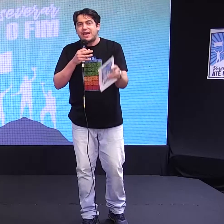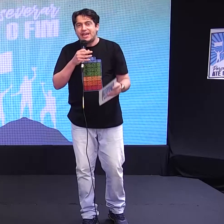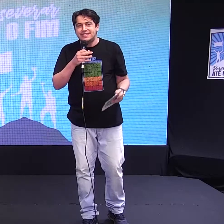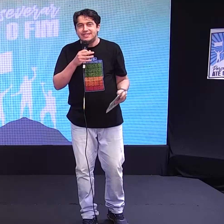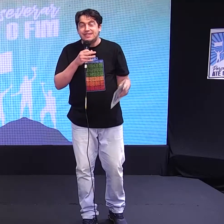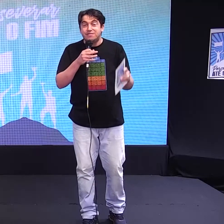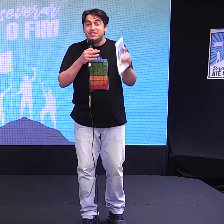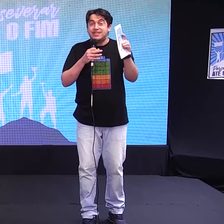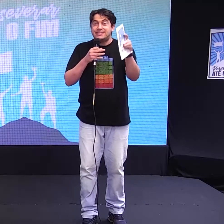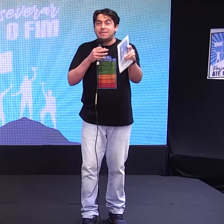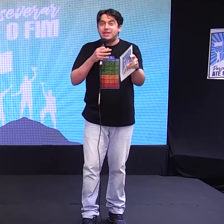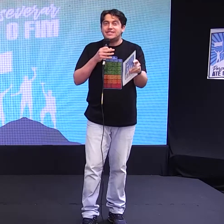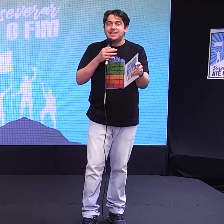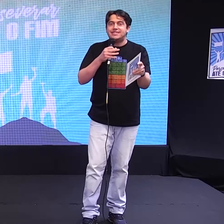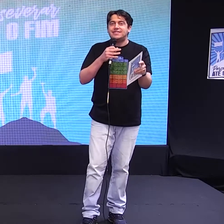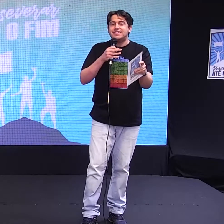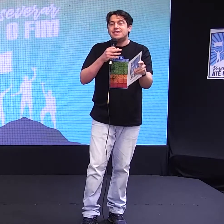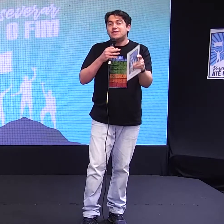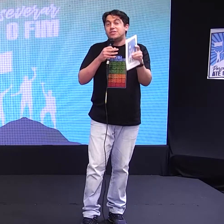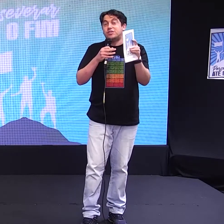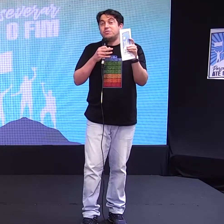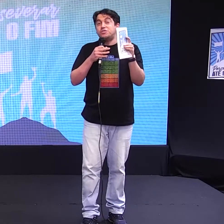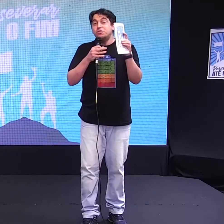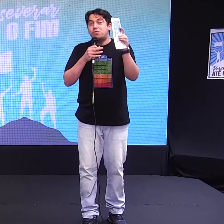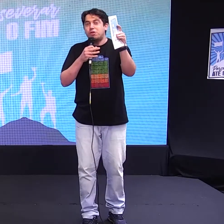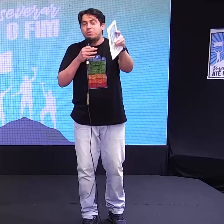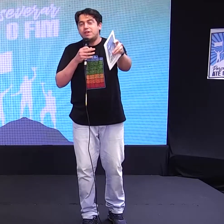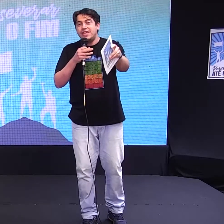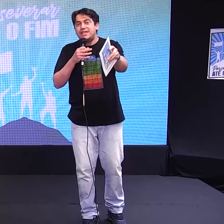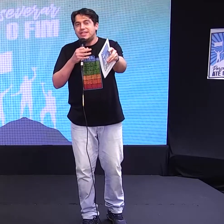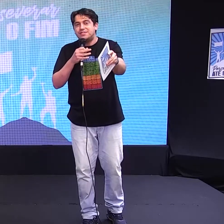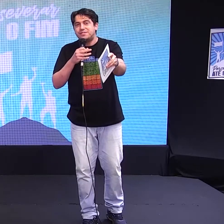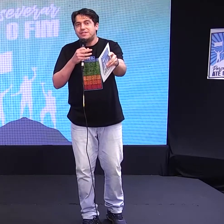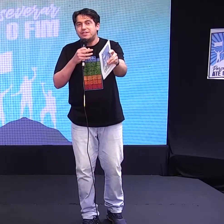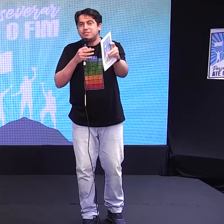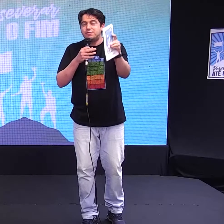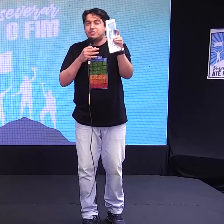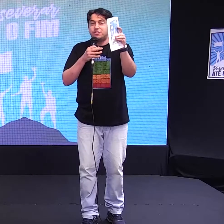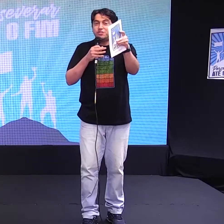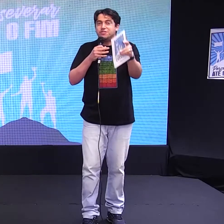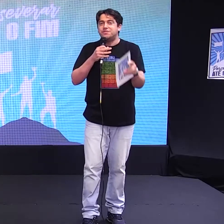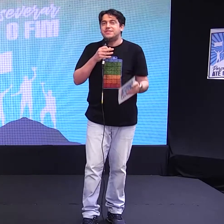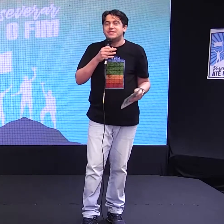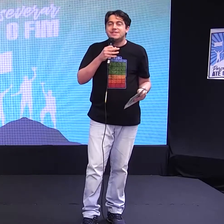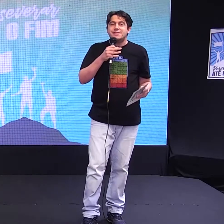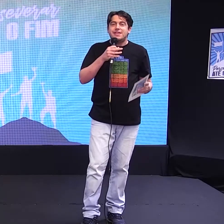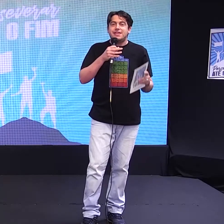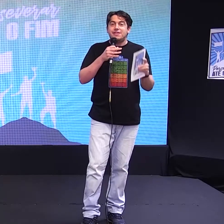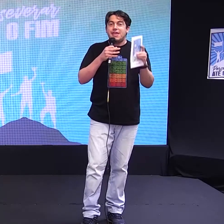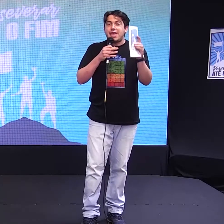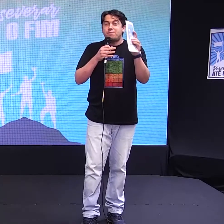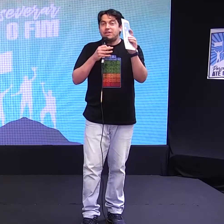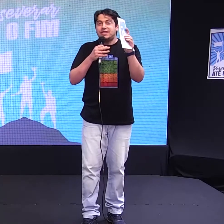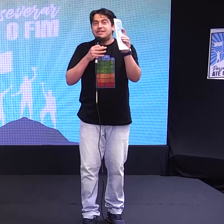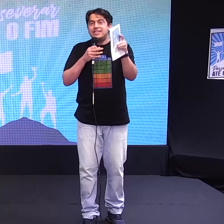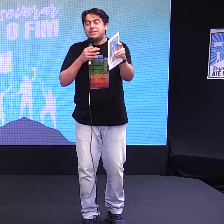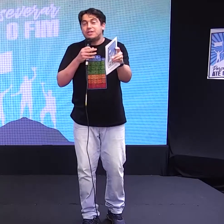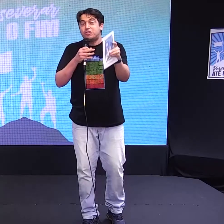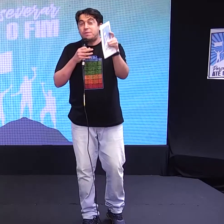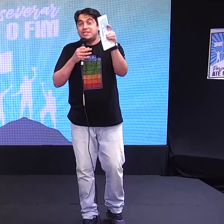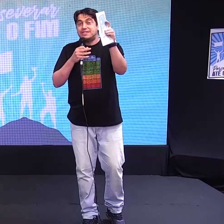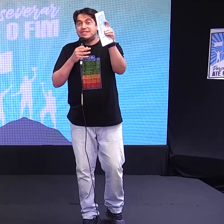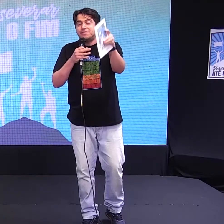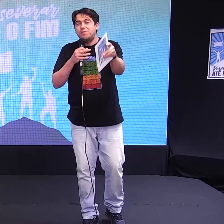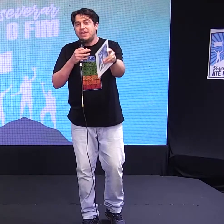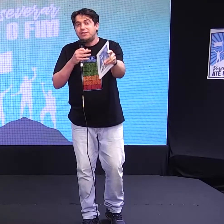sua casa, você está presente. Nós somos um corpo em Cristo. Somos todos um. E é importantíssima